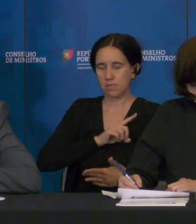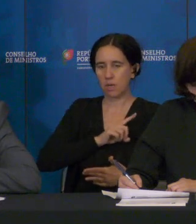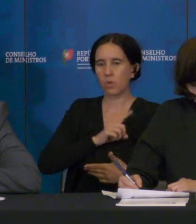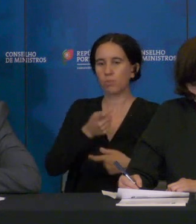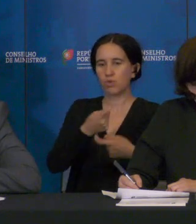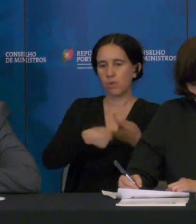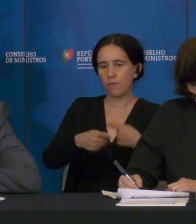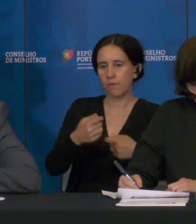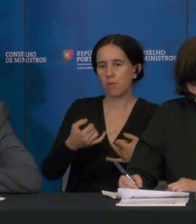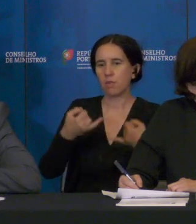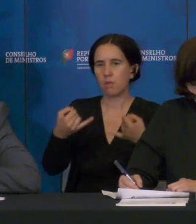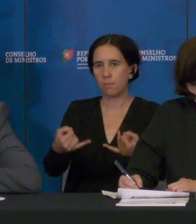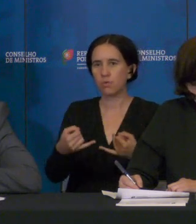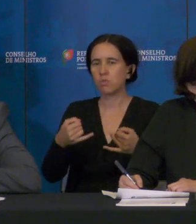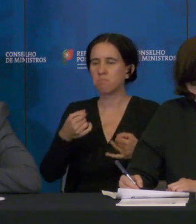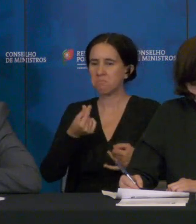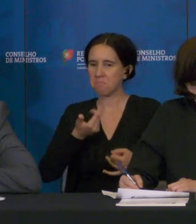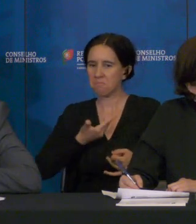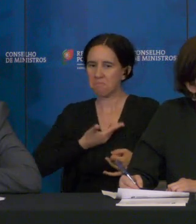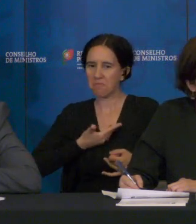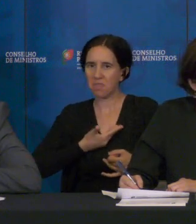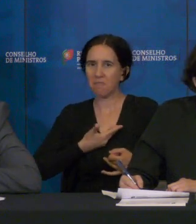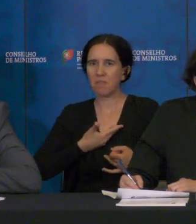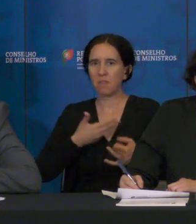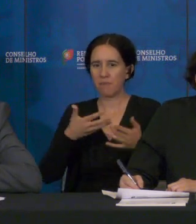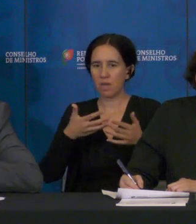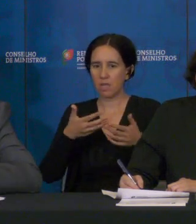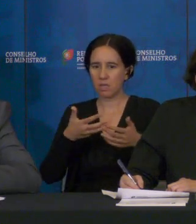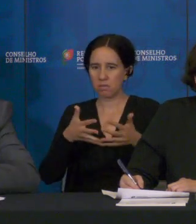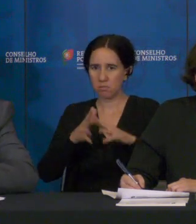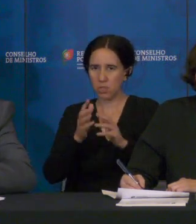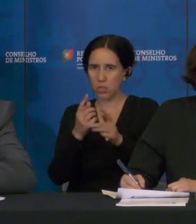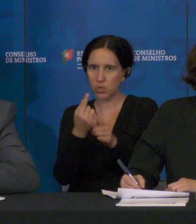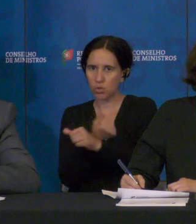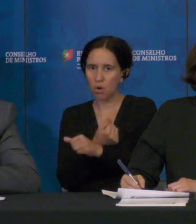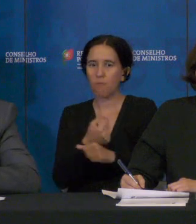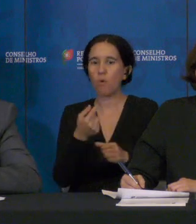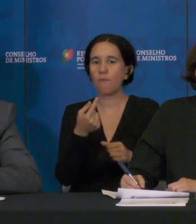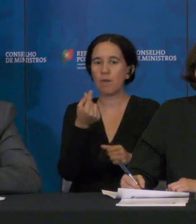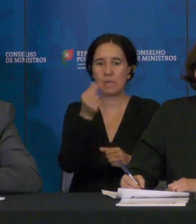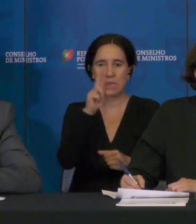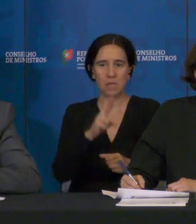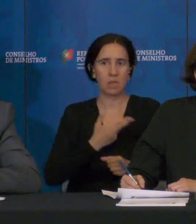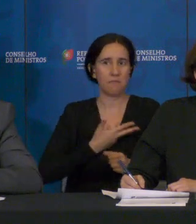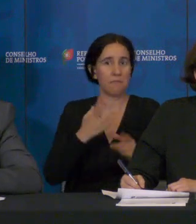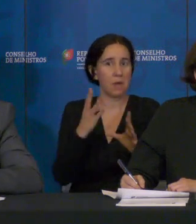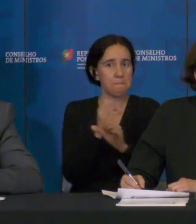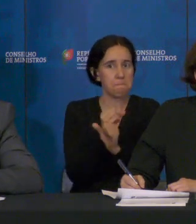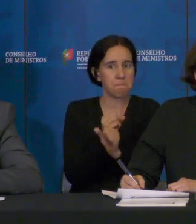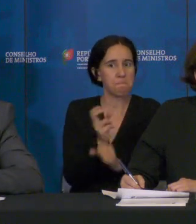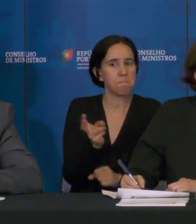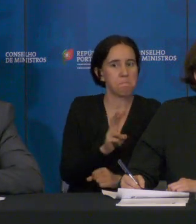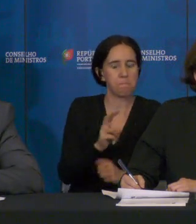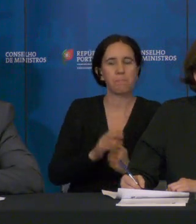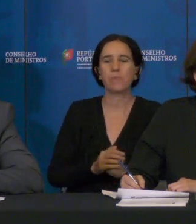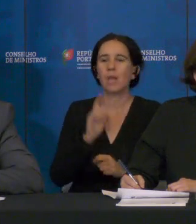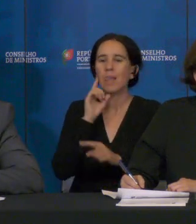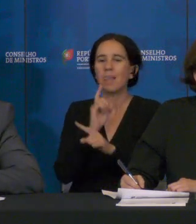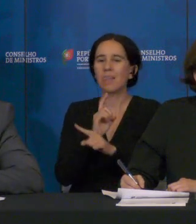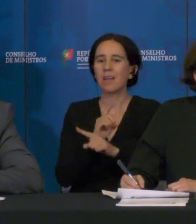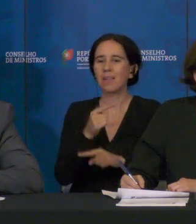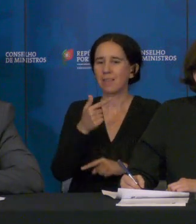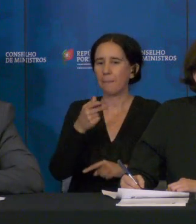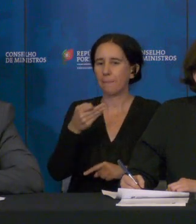alguma reestruturação da dívida ou resolução. Ainda em relação à TAP, em 2016 houve um período